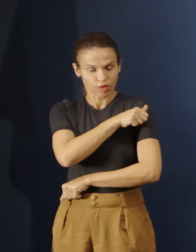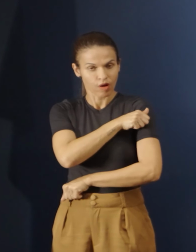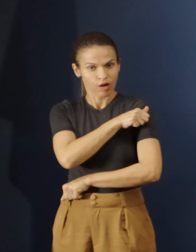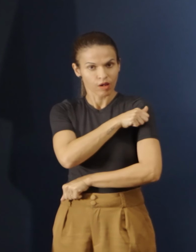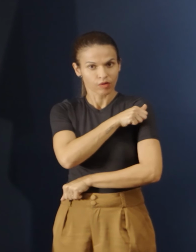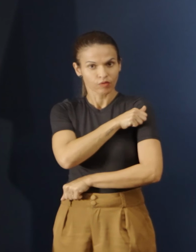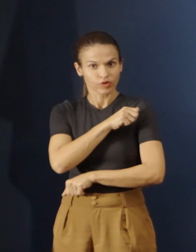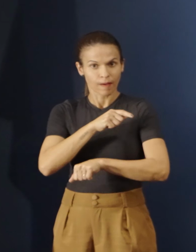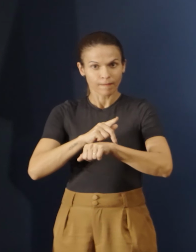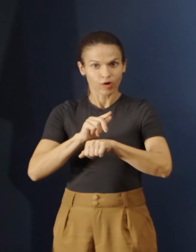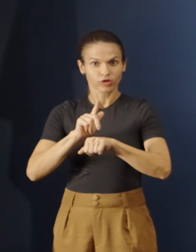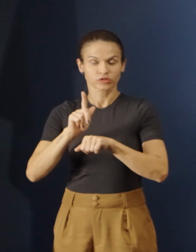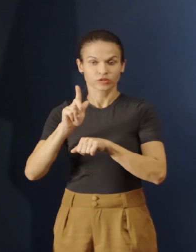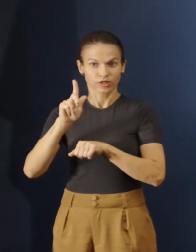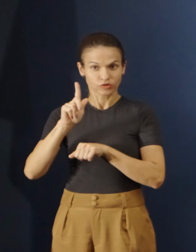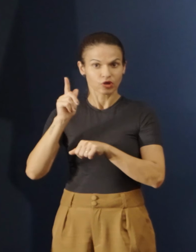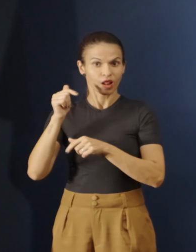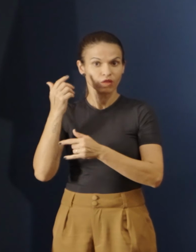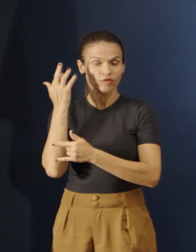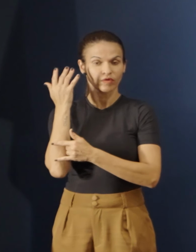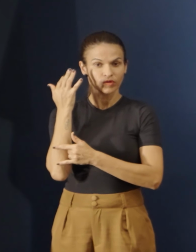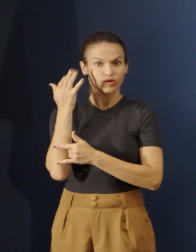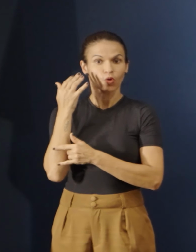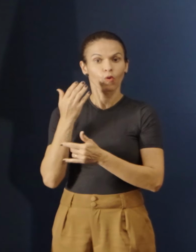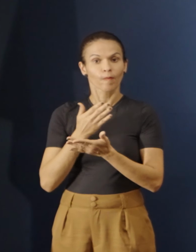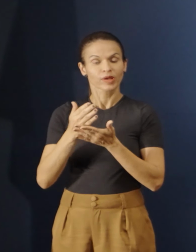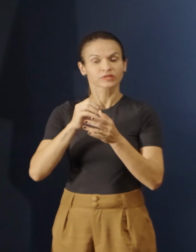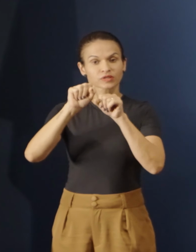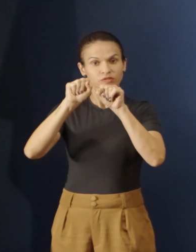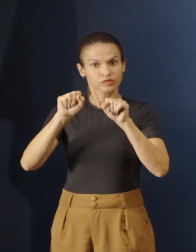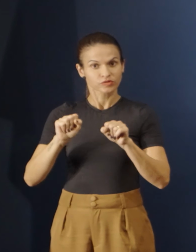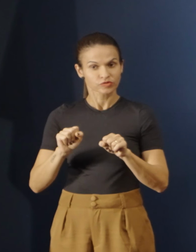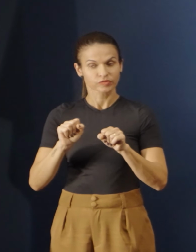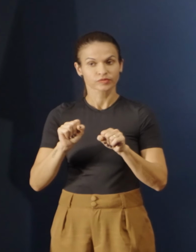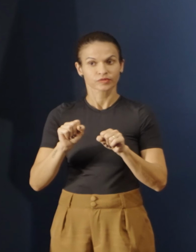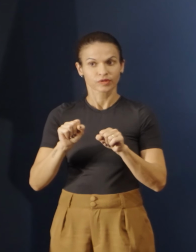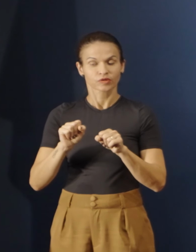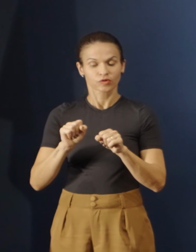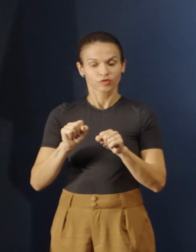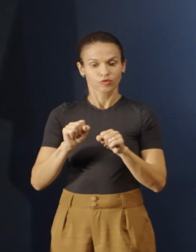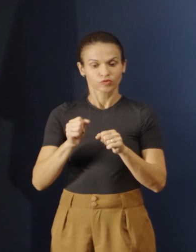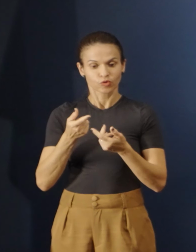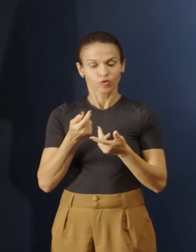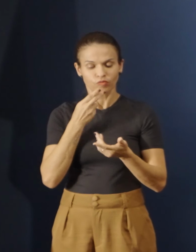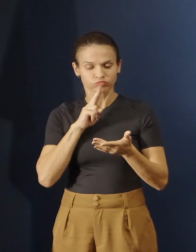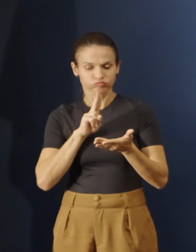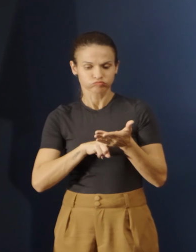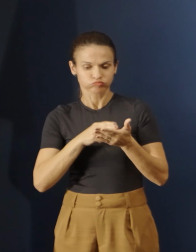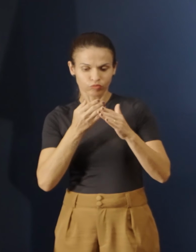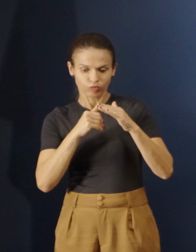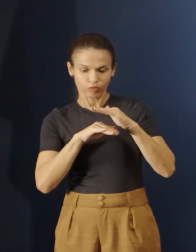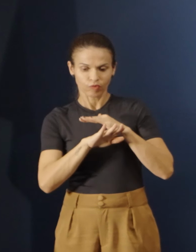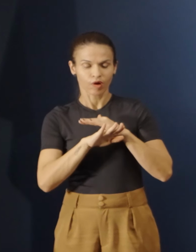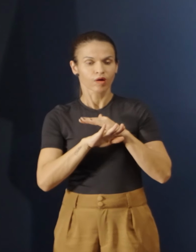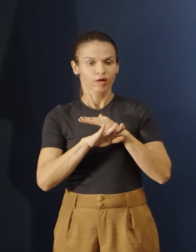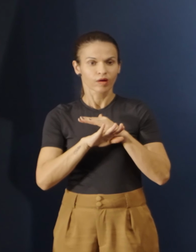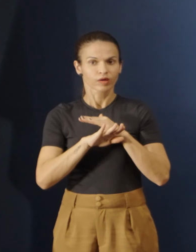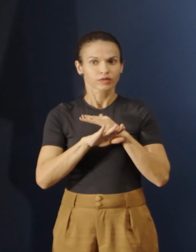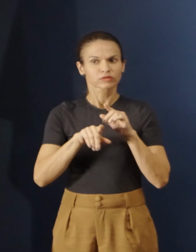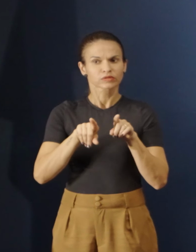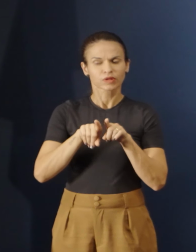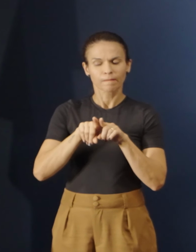especialmente da pós-graduação da UFMG, e também começa a sistematizar a partir do arquivo da Henriqueta Lisboa e um pouco alguma coisa